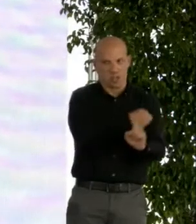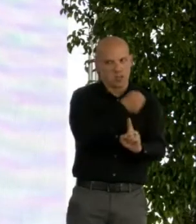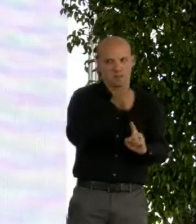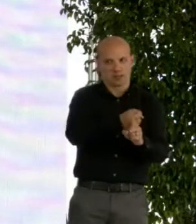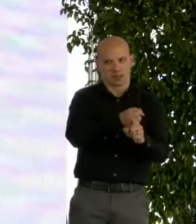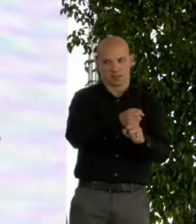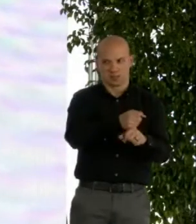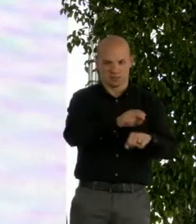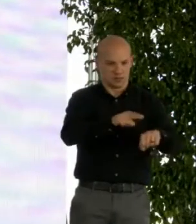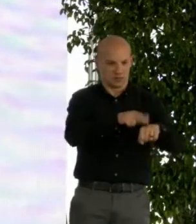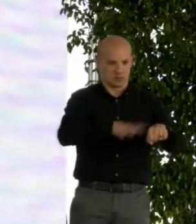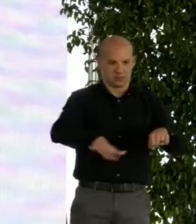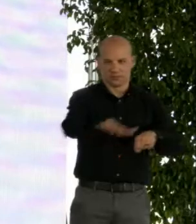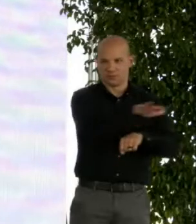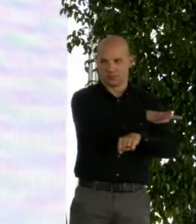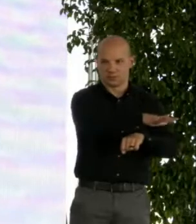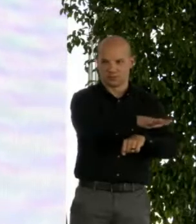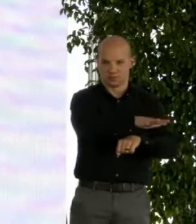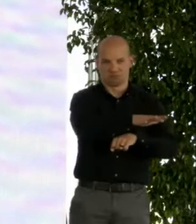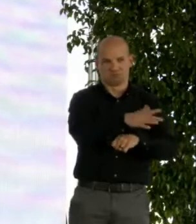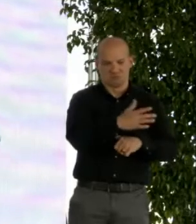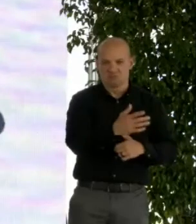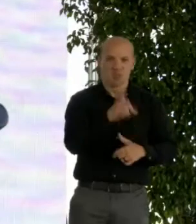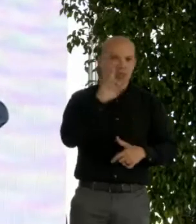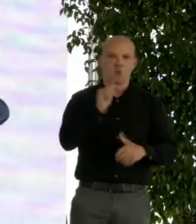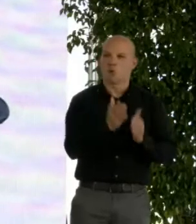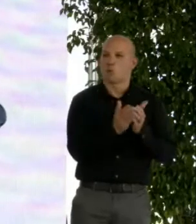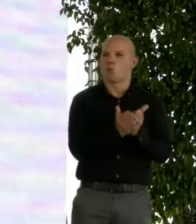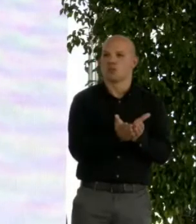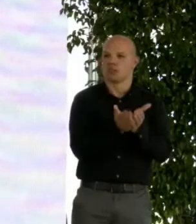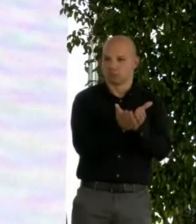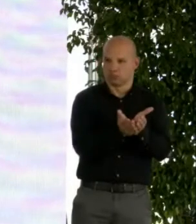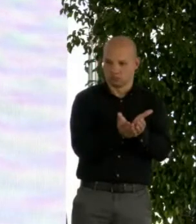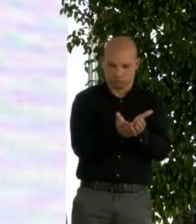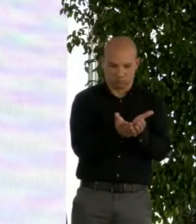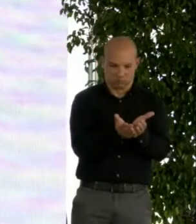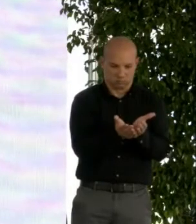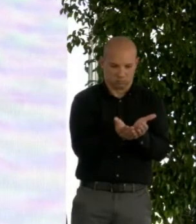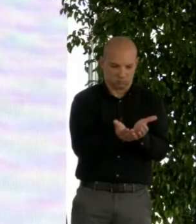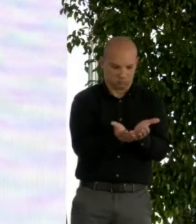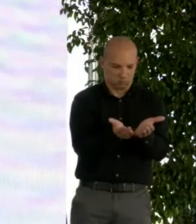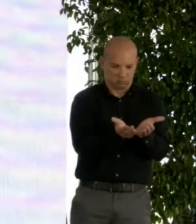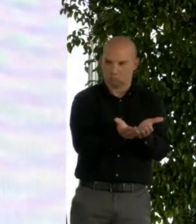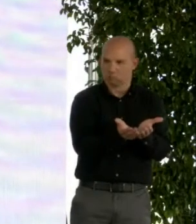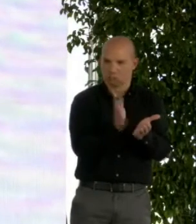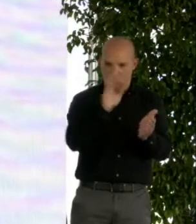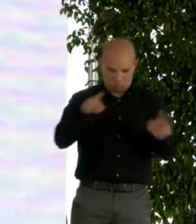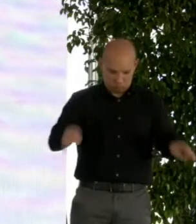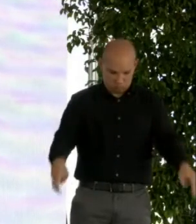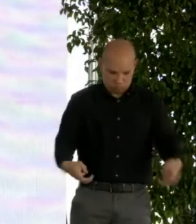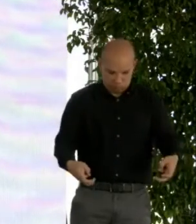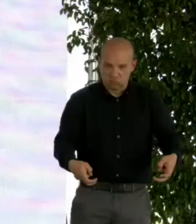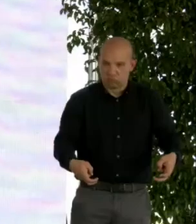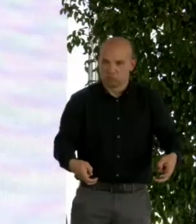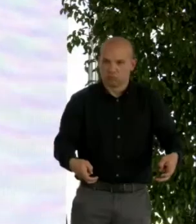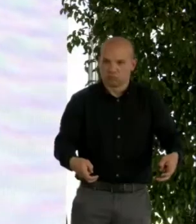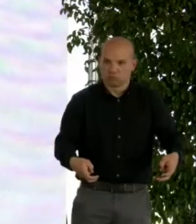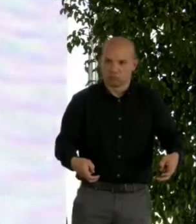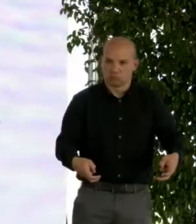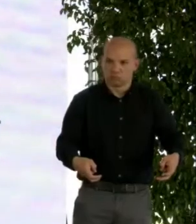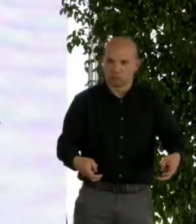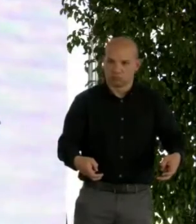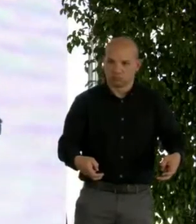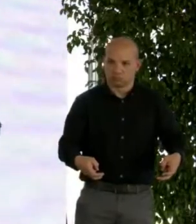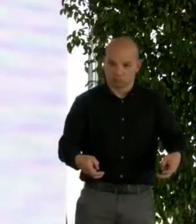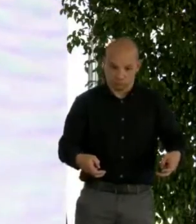ambiente, porque imagínate un bote donde nosotros lo vamos a fincar bien en esa parte de la bahía, y